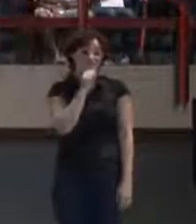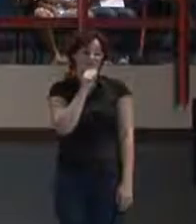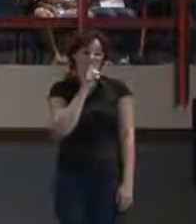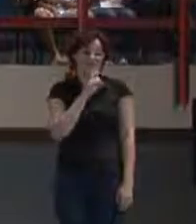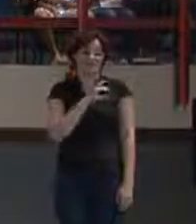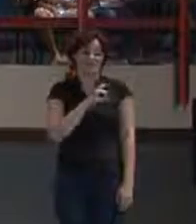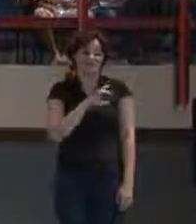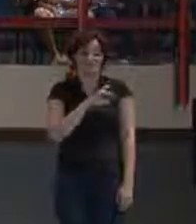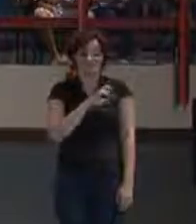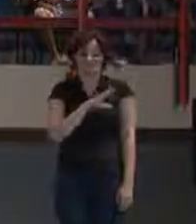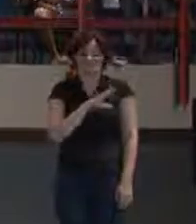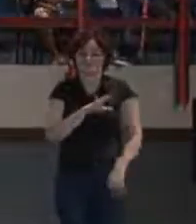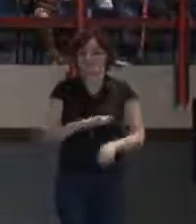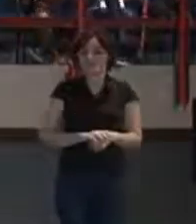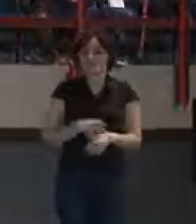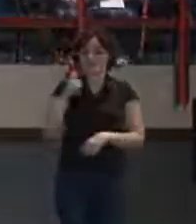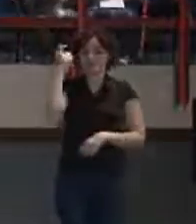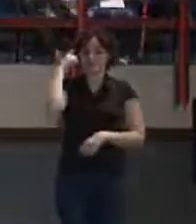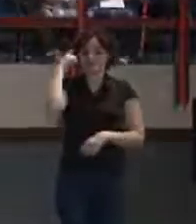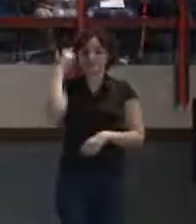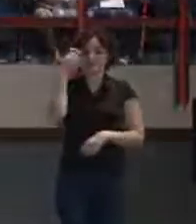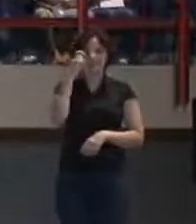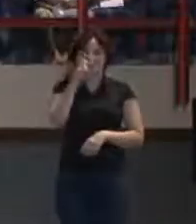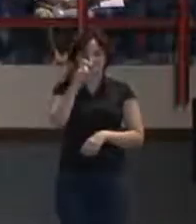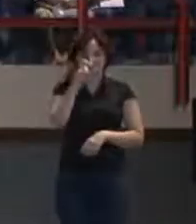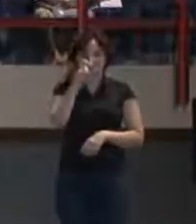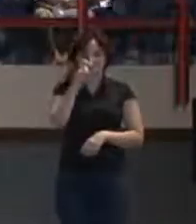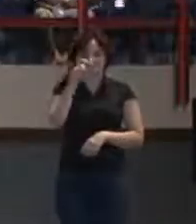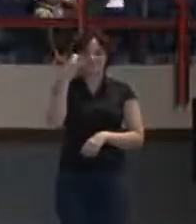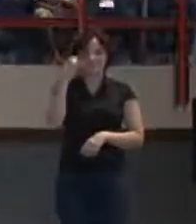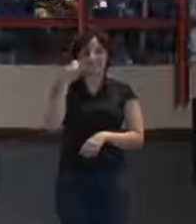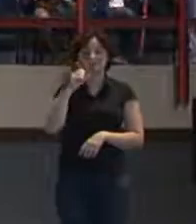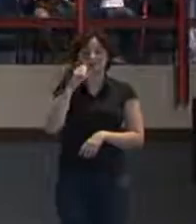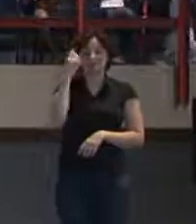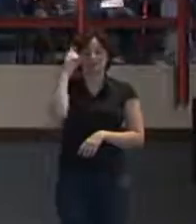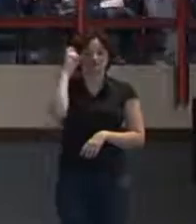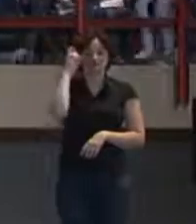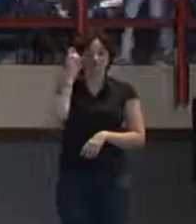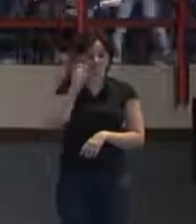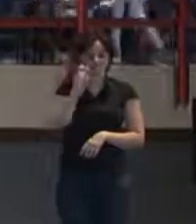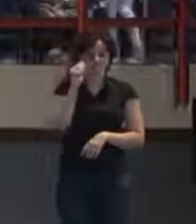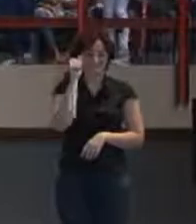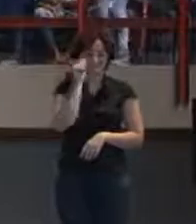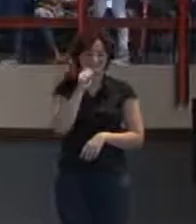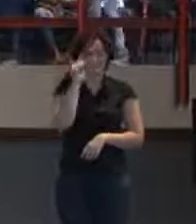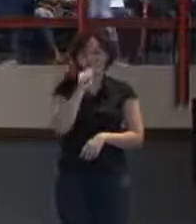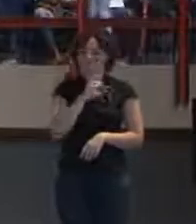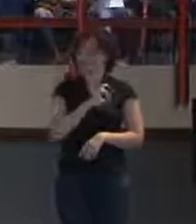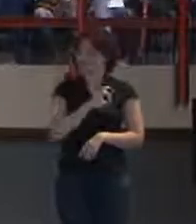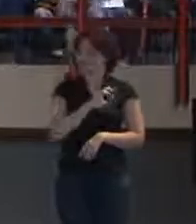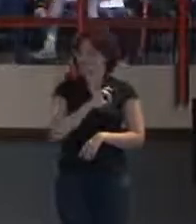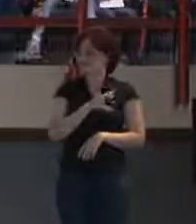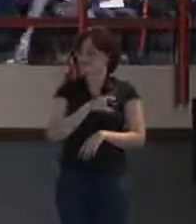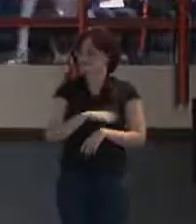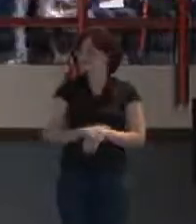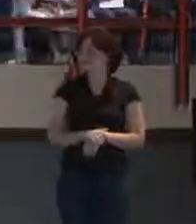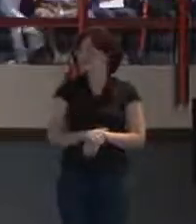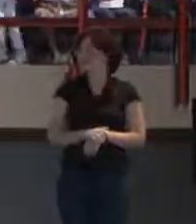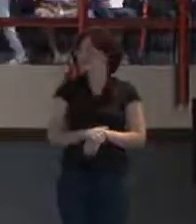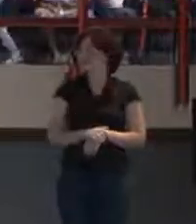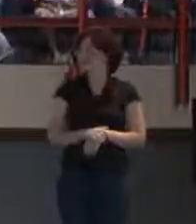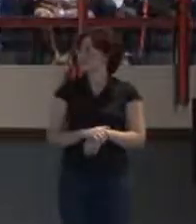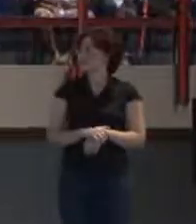Né? Vamos pensar nessas 5 pobres coitadas. Você quer ficar com mais dó dela ainda? Eu vou te dar com mais dó ainda. As 5